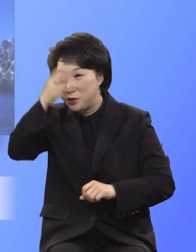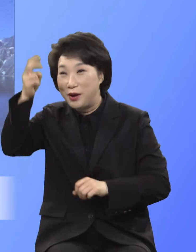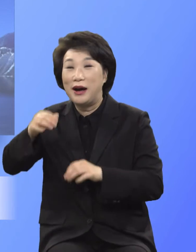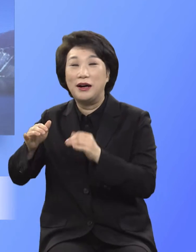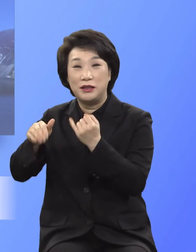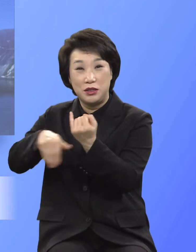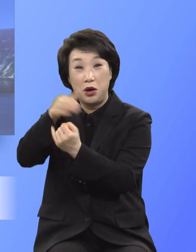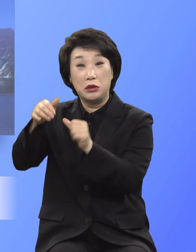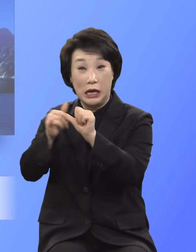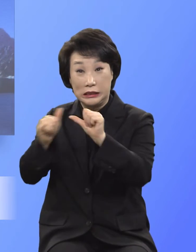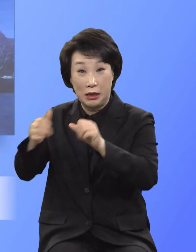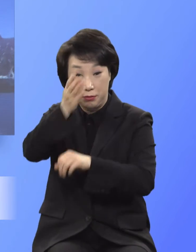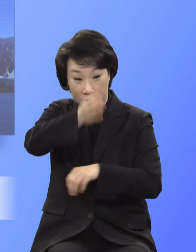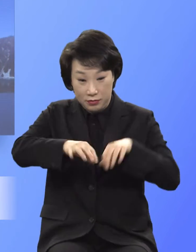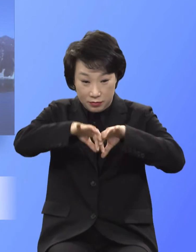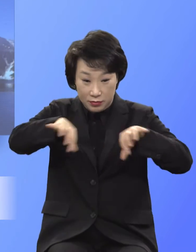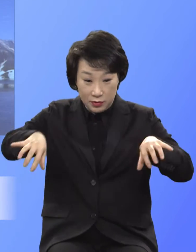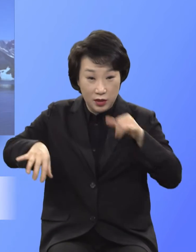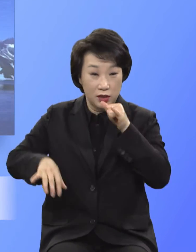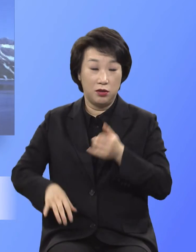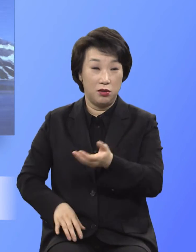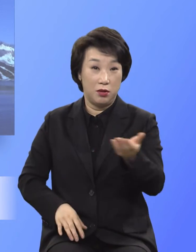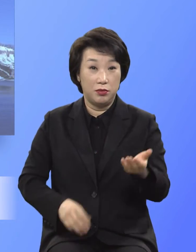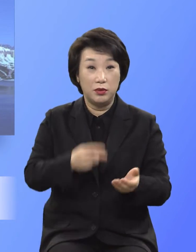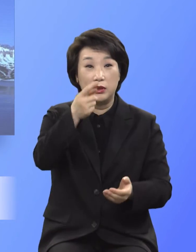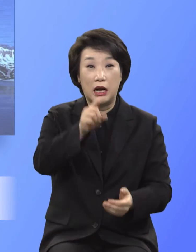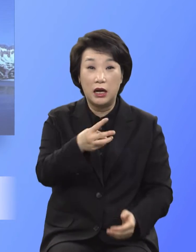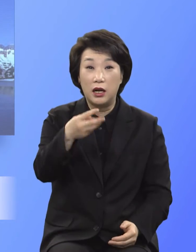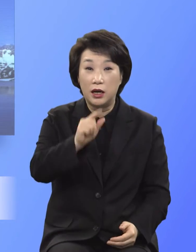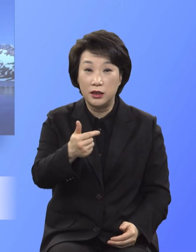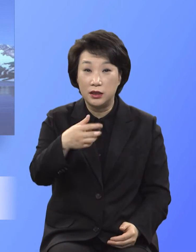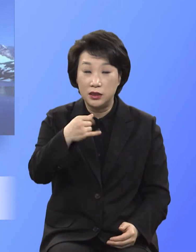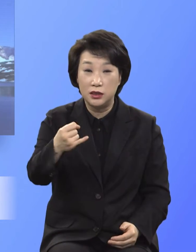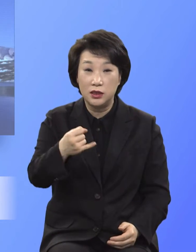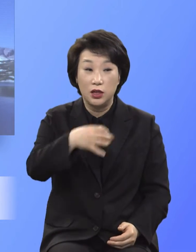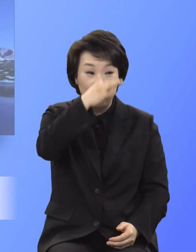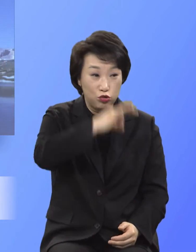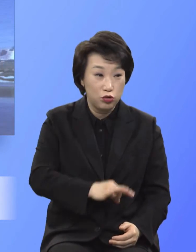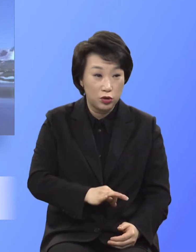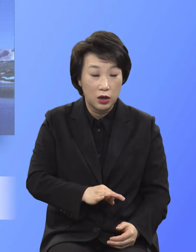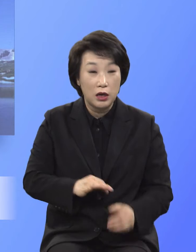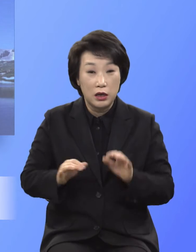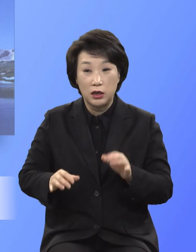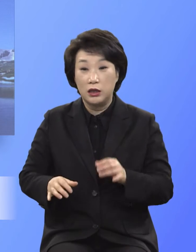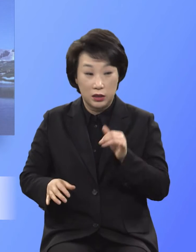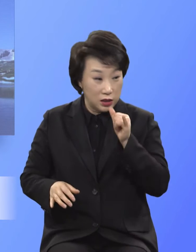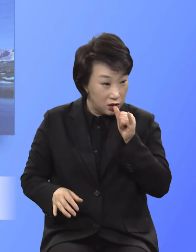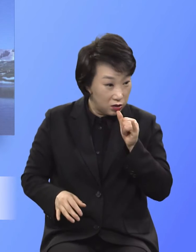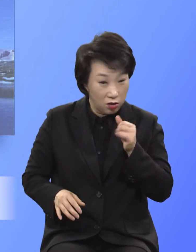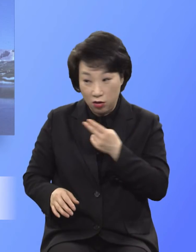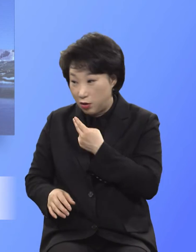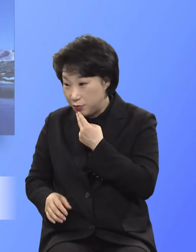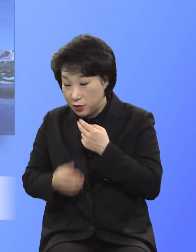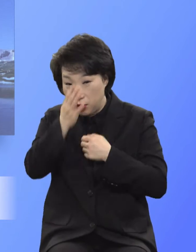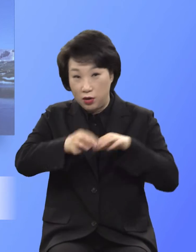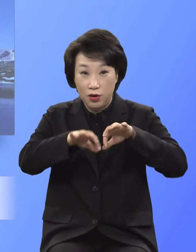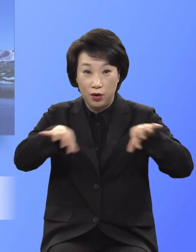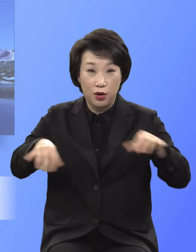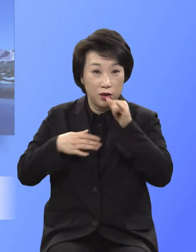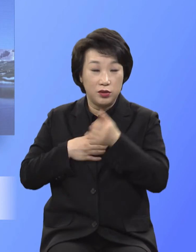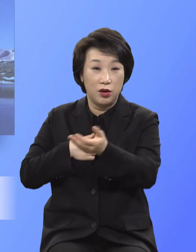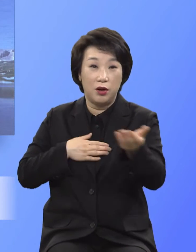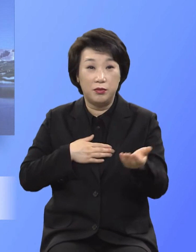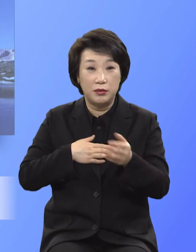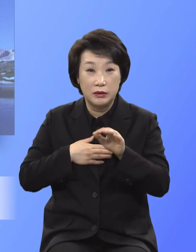슬기로운 다섯 처녀를 구분하고 달란트 이익을 낸 자와 내지 못한 자를 구분해서